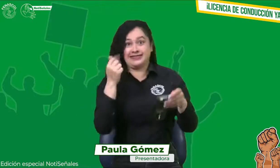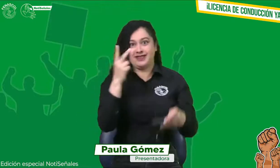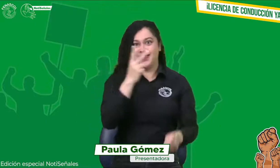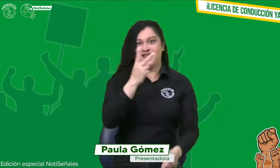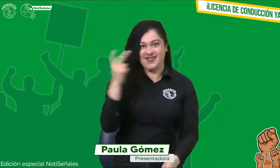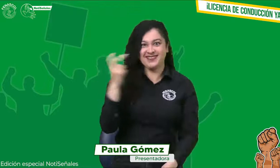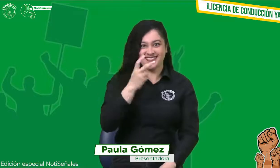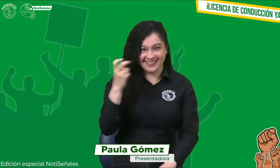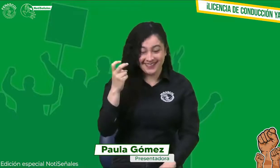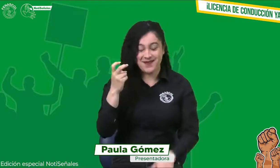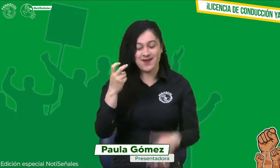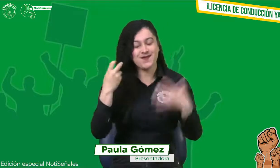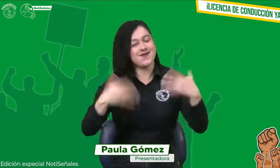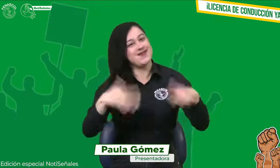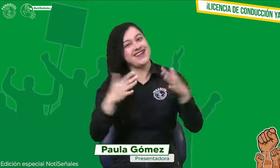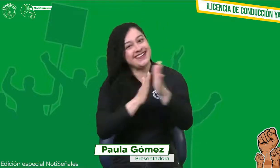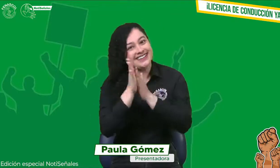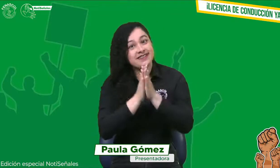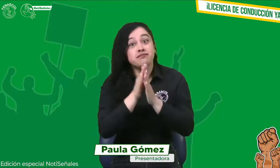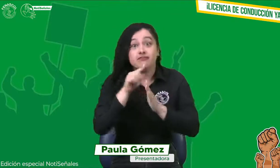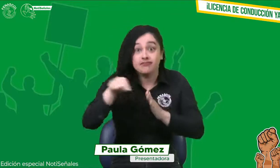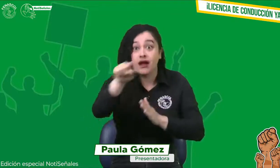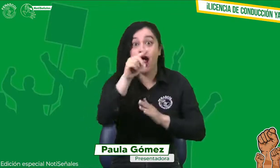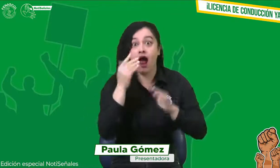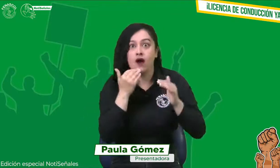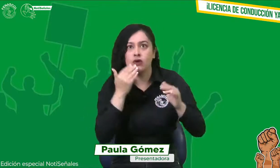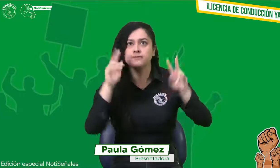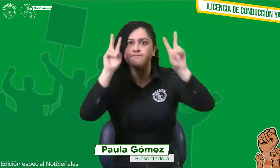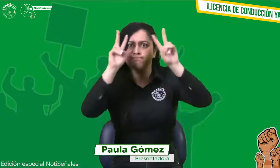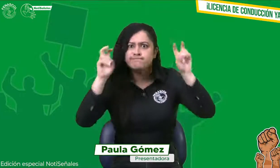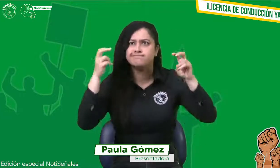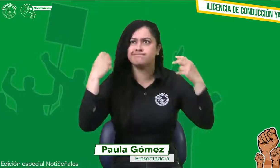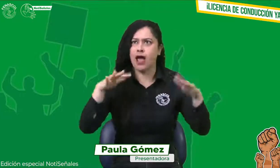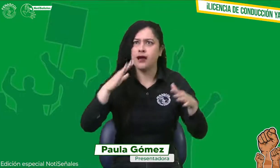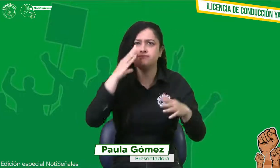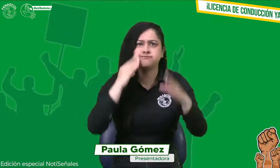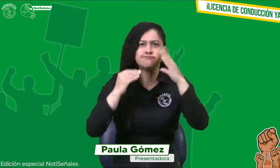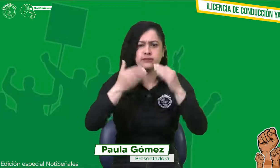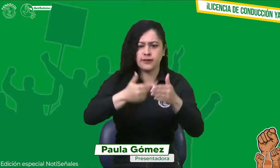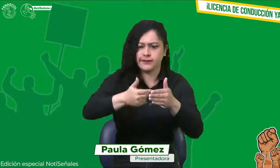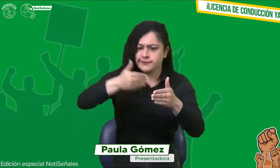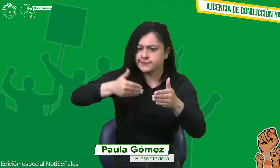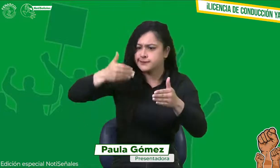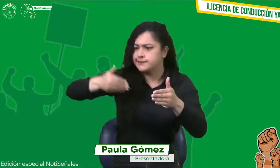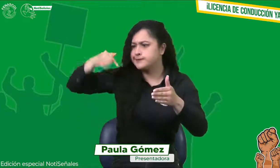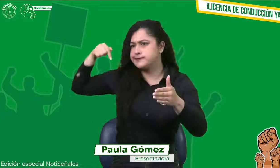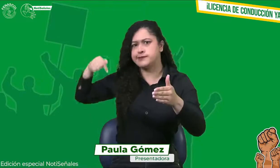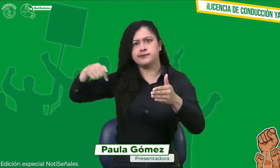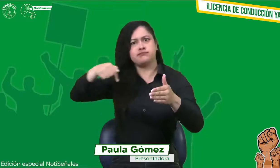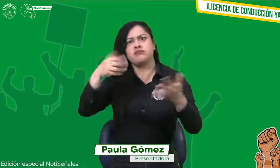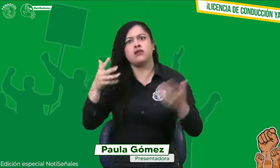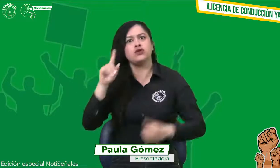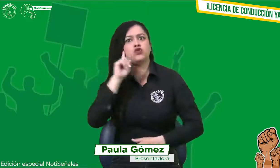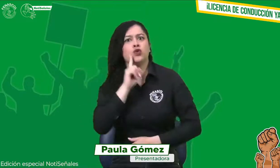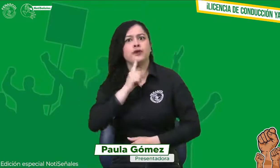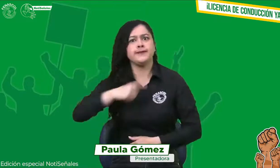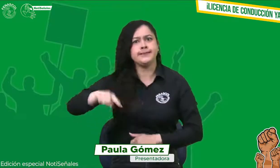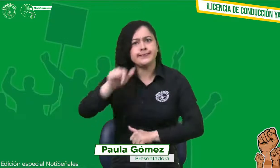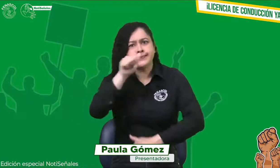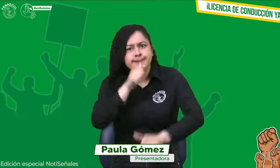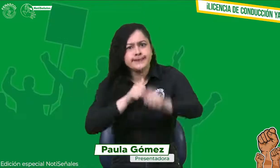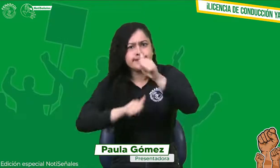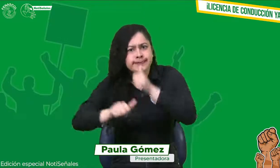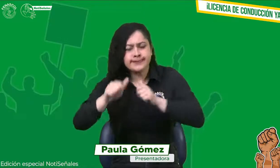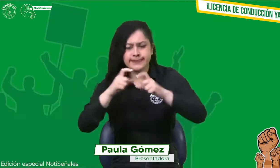momentos nos están viendo casi 200 personas. Es algo muy emocionante. Hemos trabajado por